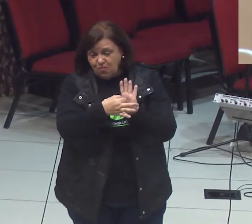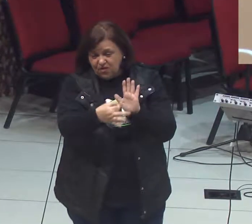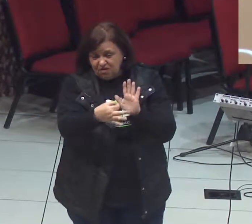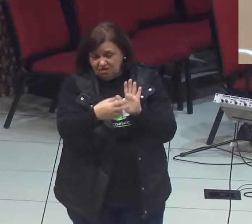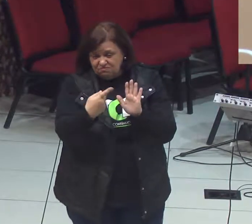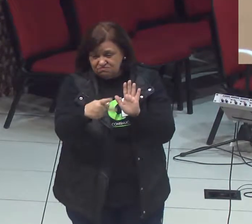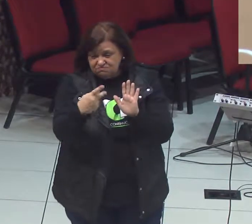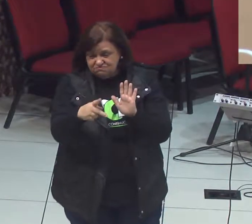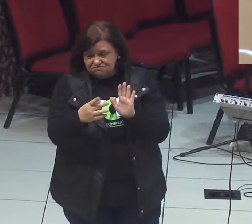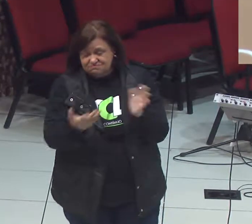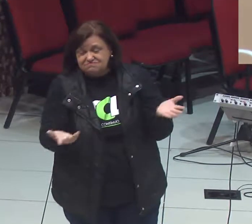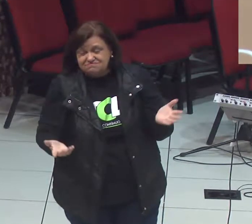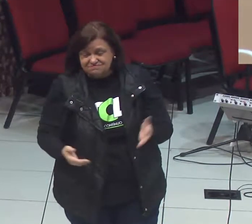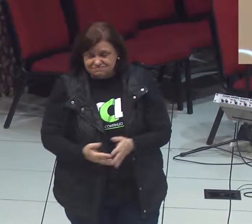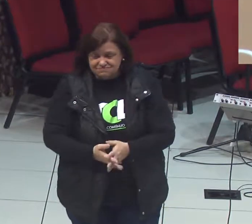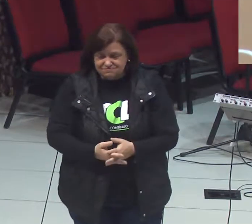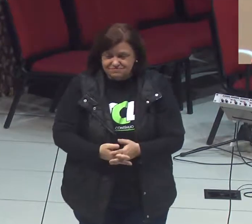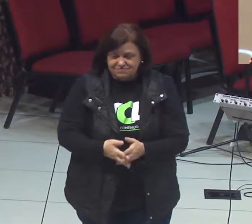seu lado.